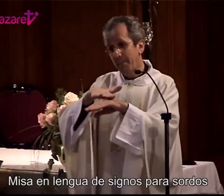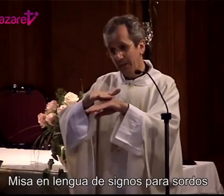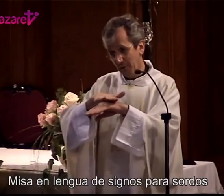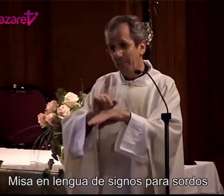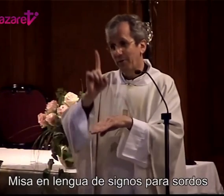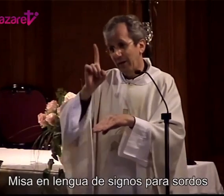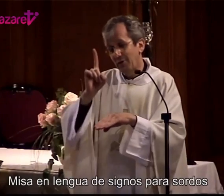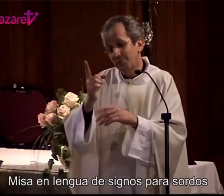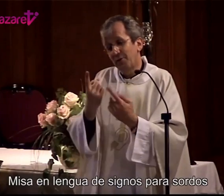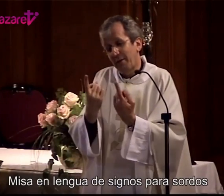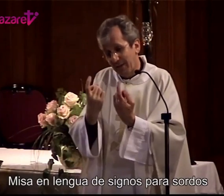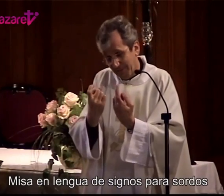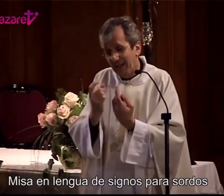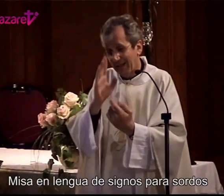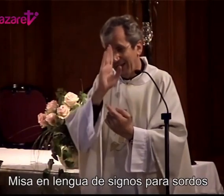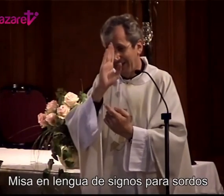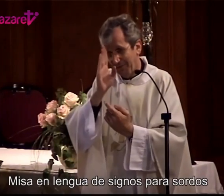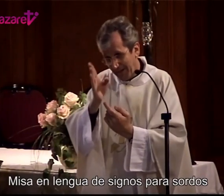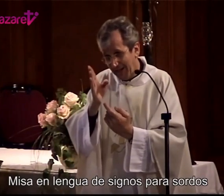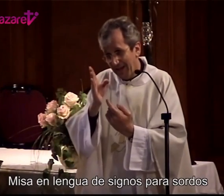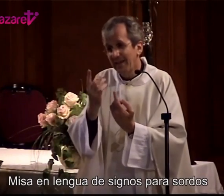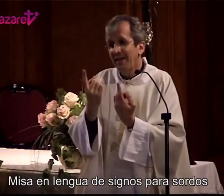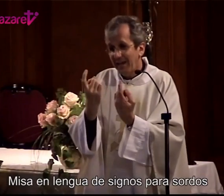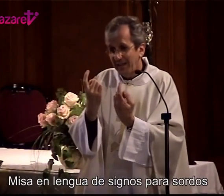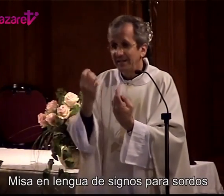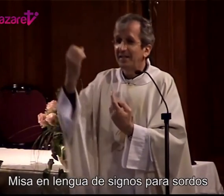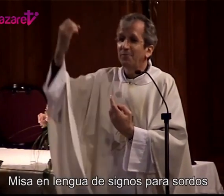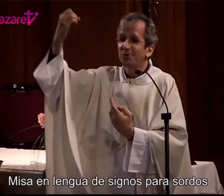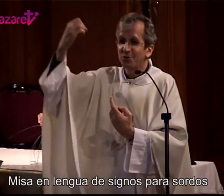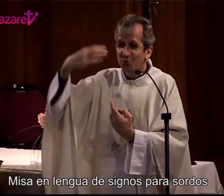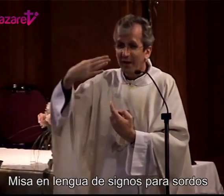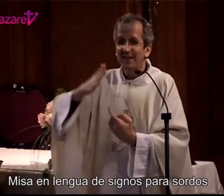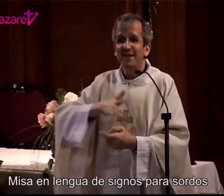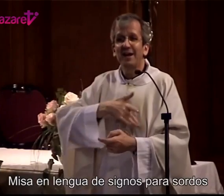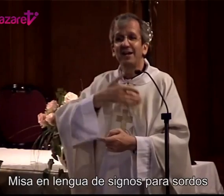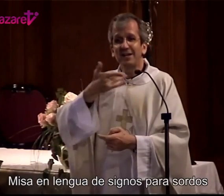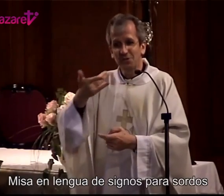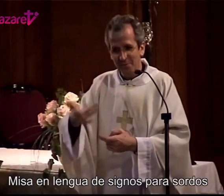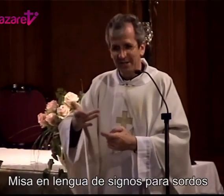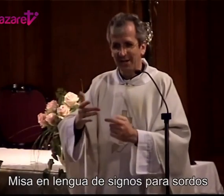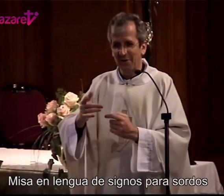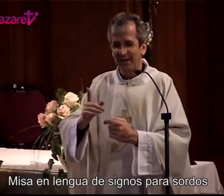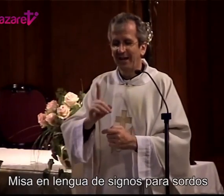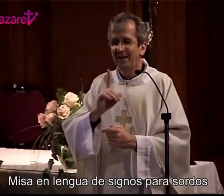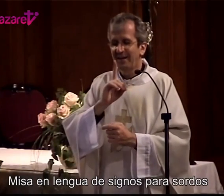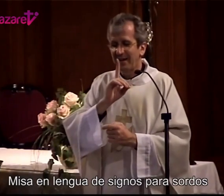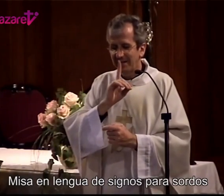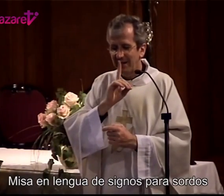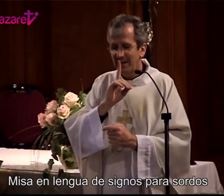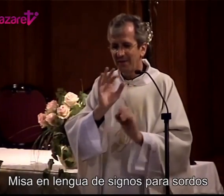pidiendo perdón a Dios, porque a veces falta esa fidelidad y necesitamos su gracia y su misericordia. En silencio